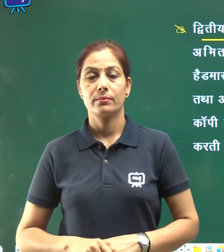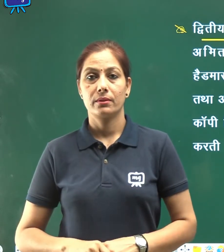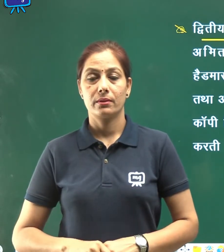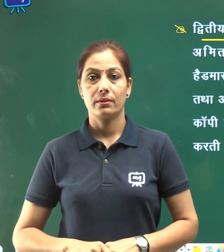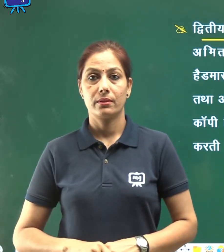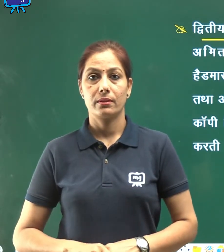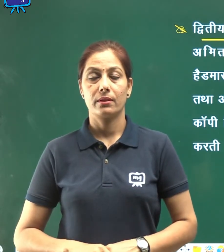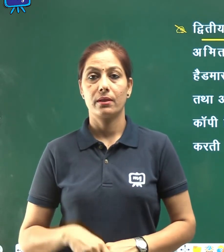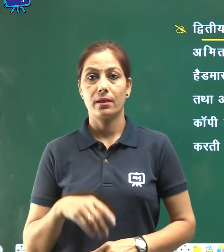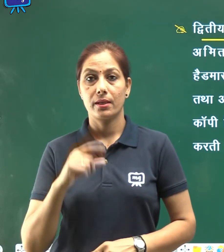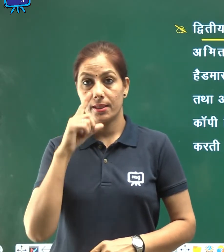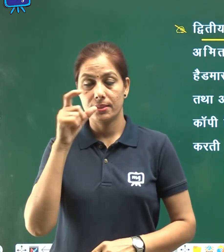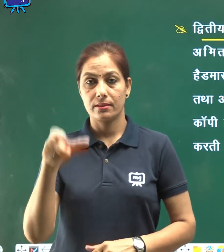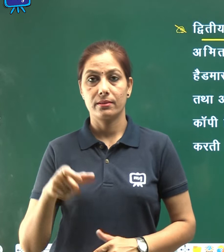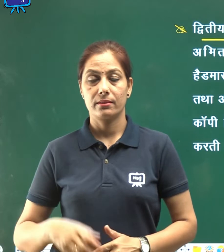रजनी